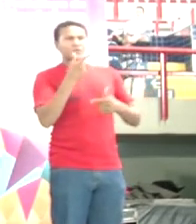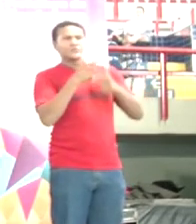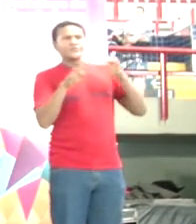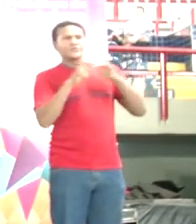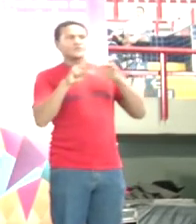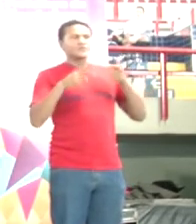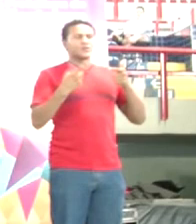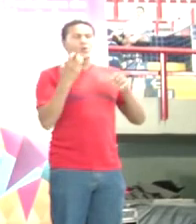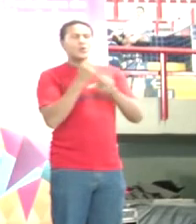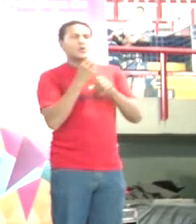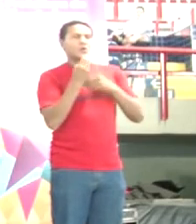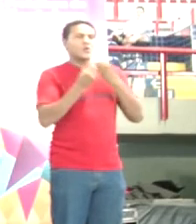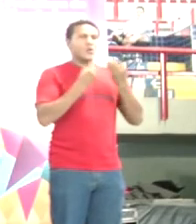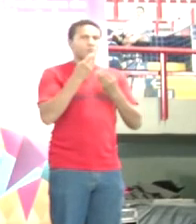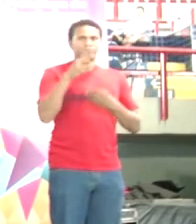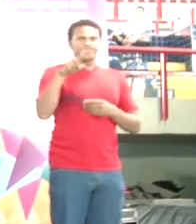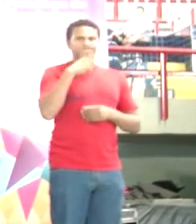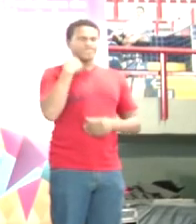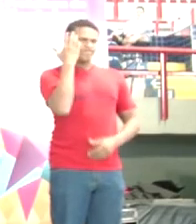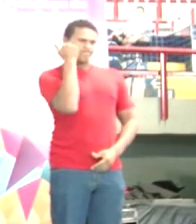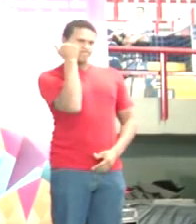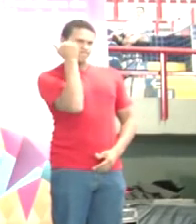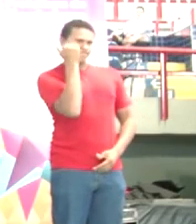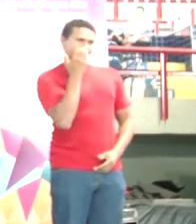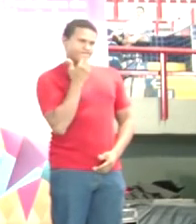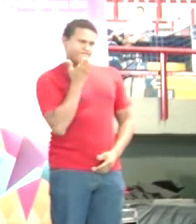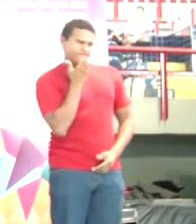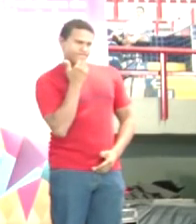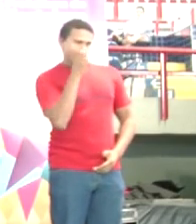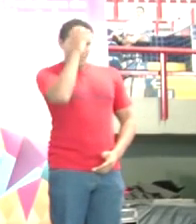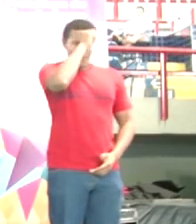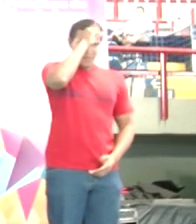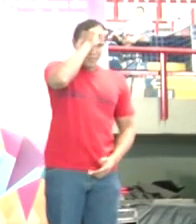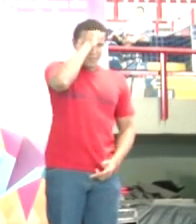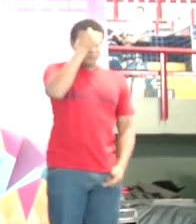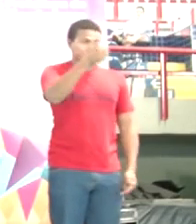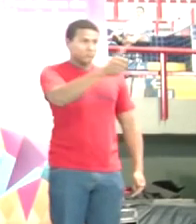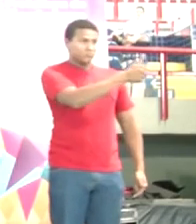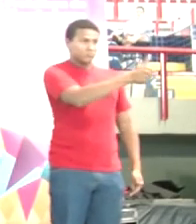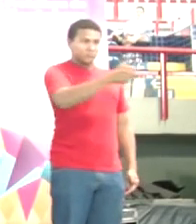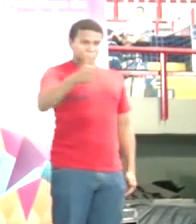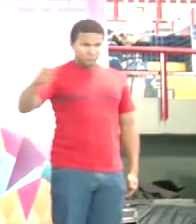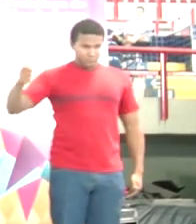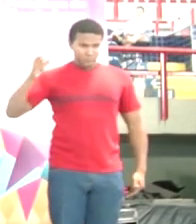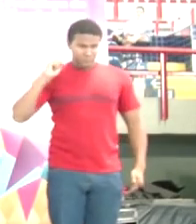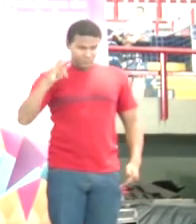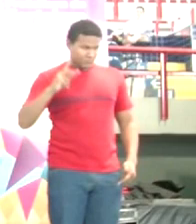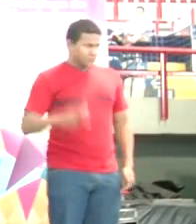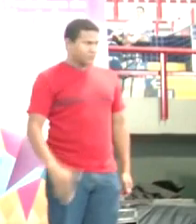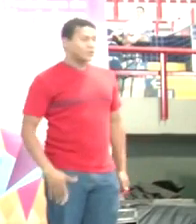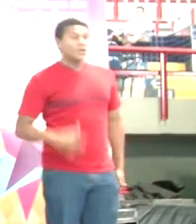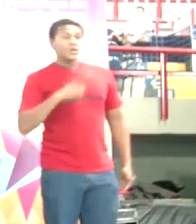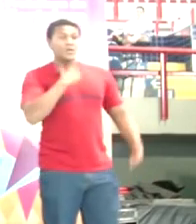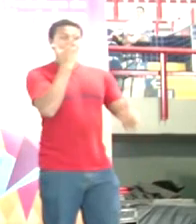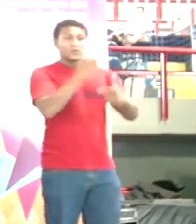direitinho como é que faz, para você ficar craque nisso, porque vai cair para isso aí, tá certo? Dividiu, vai